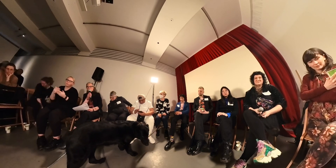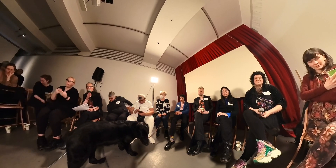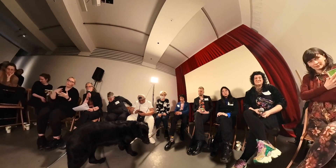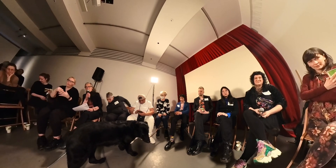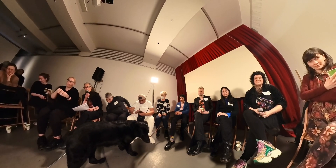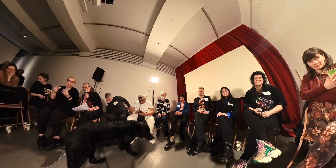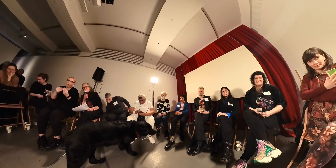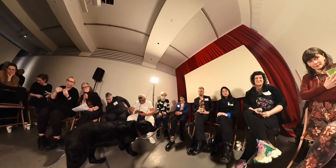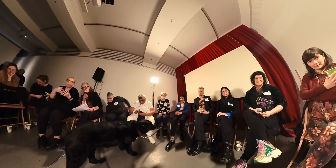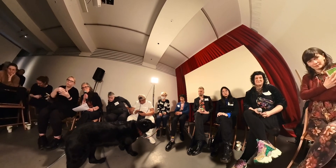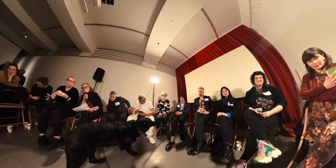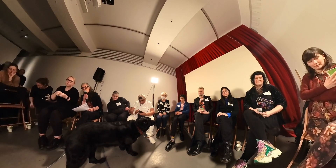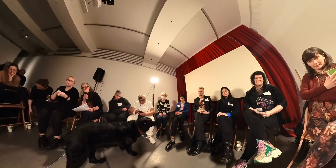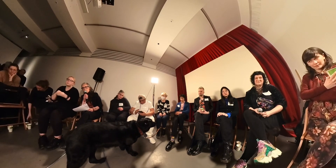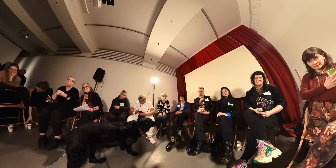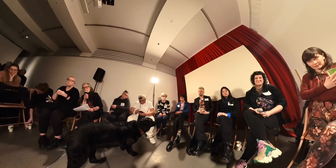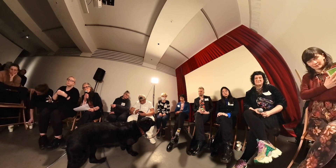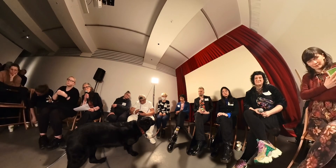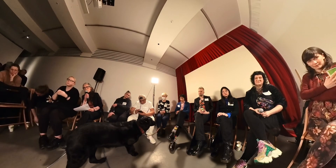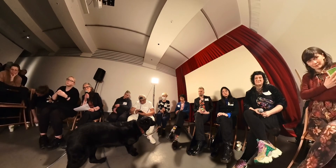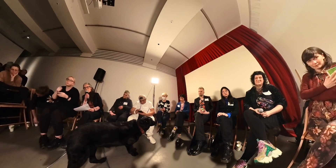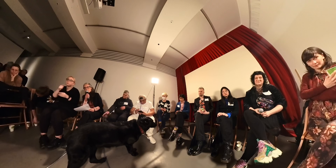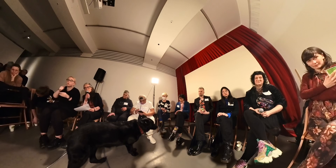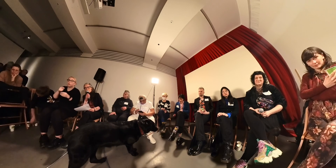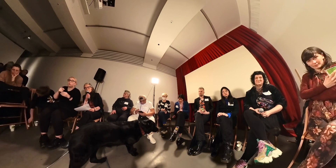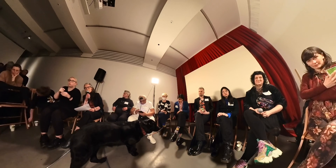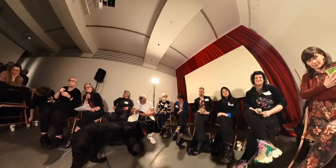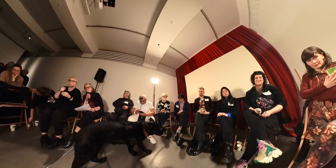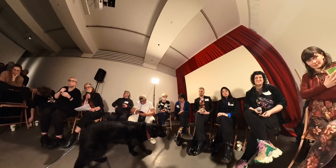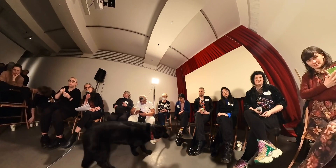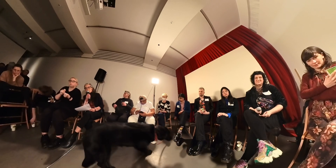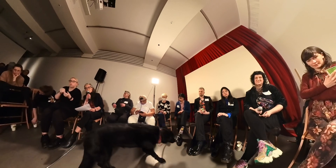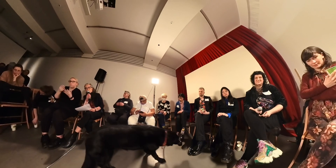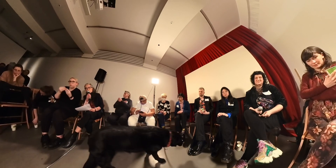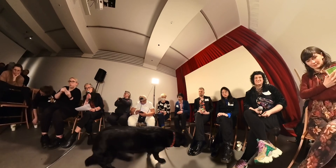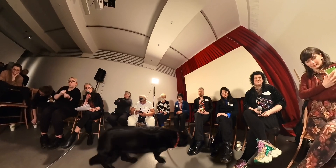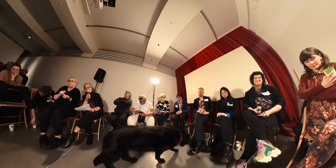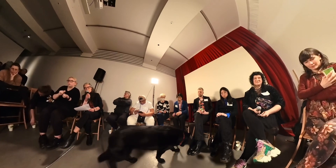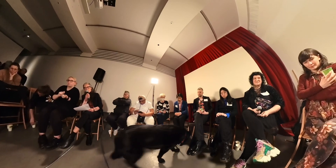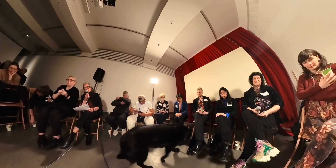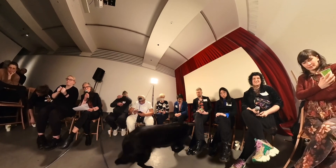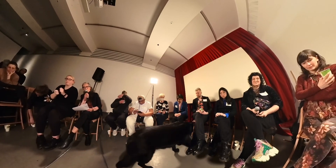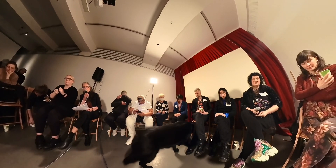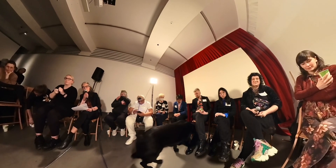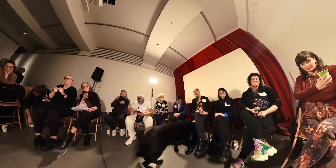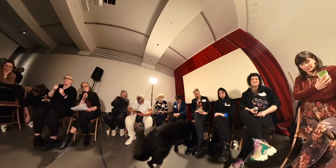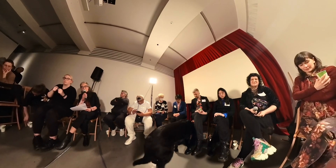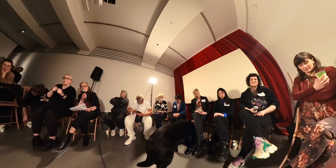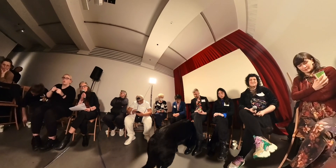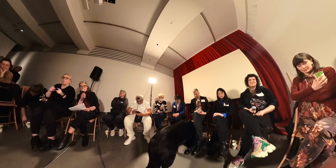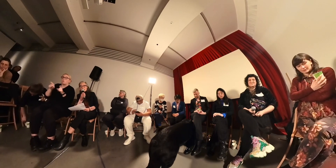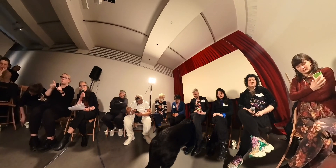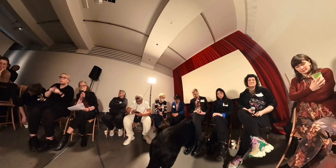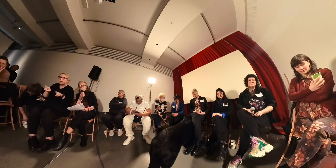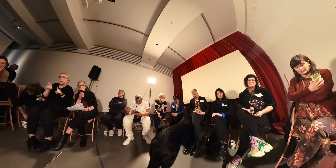tom vašem zpracování nebo tom přístupu je, že je to vlastně, že tam jakoby pracujete s tím stereotypem ne